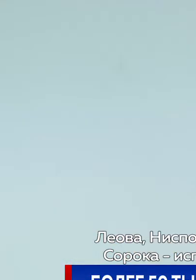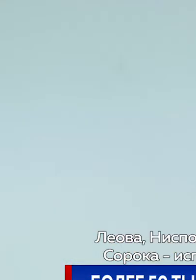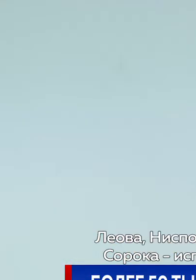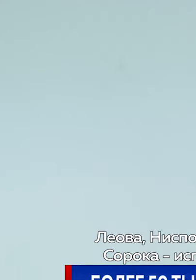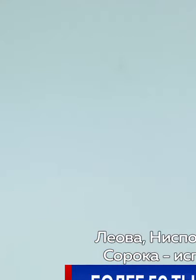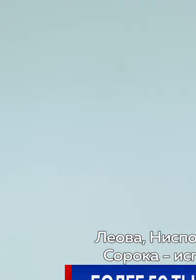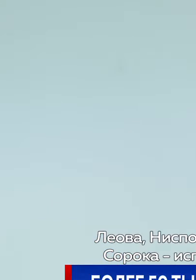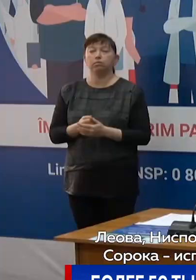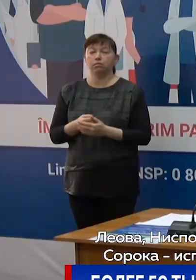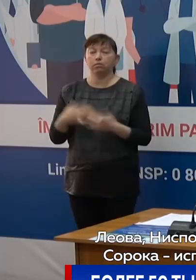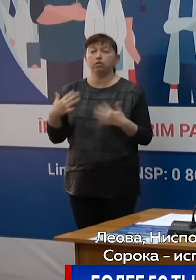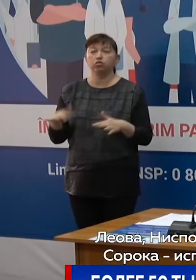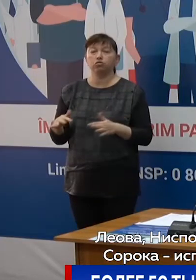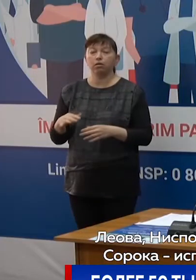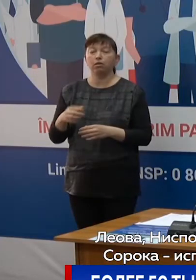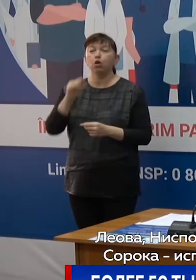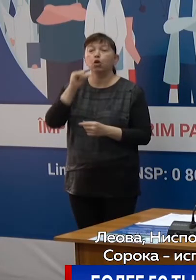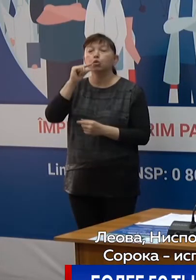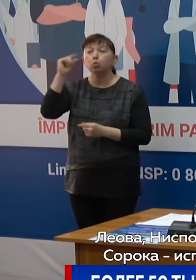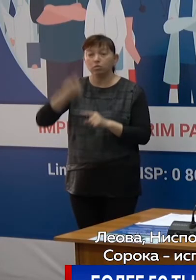дозы.